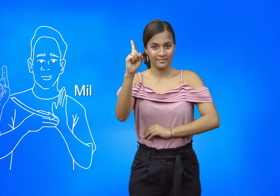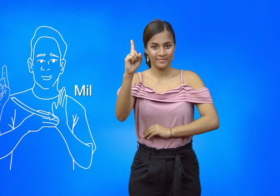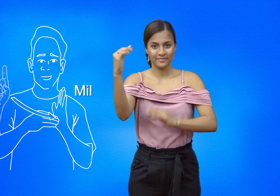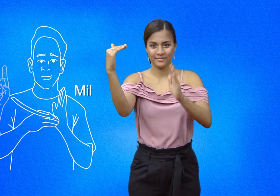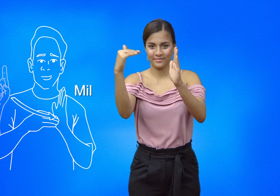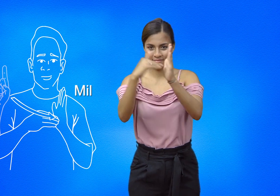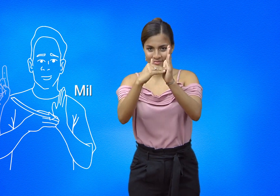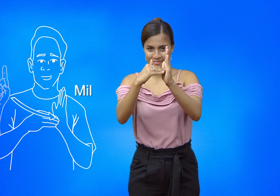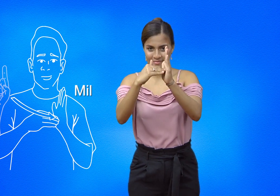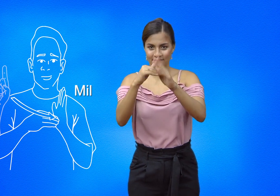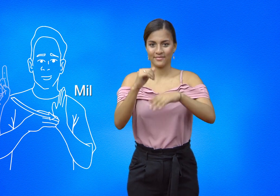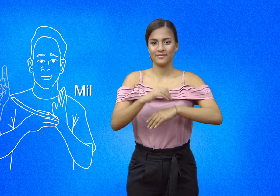milk